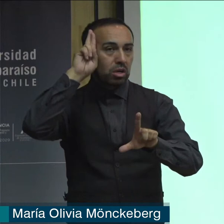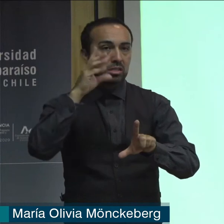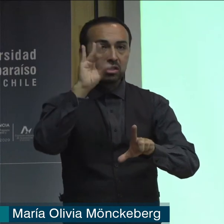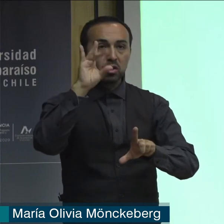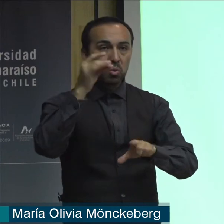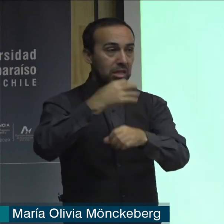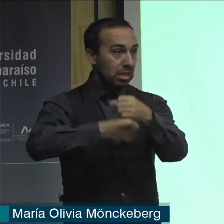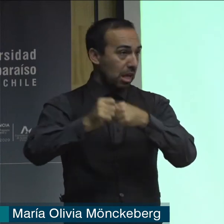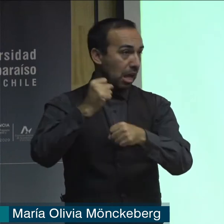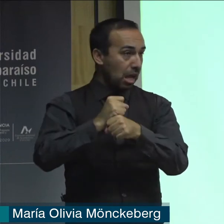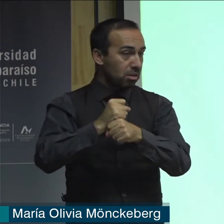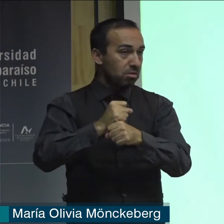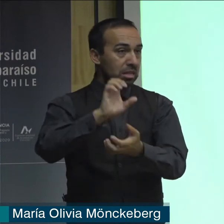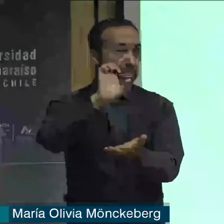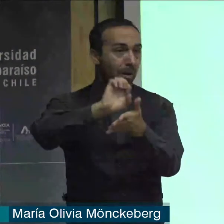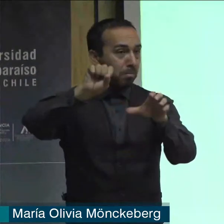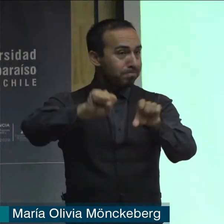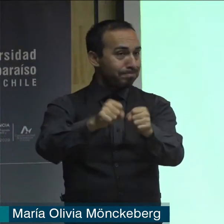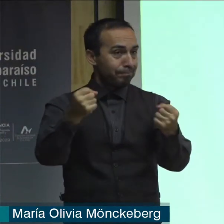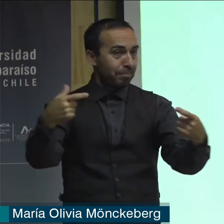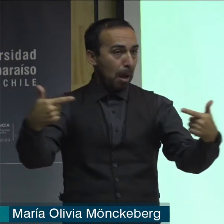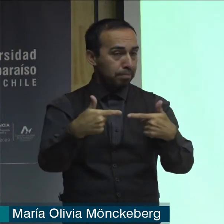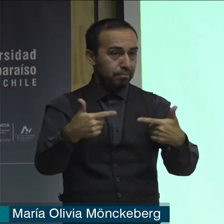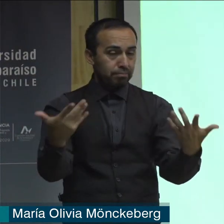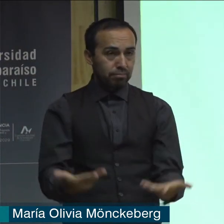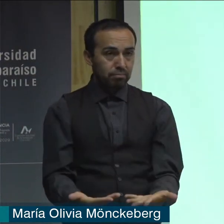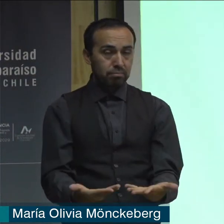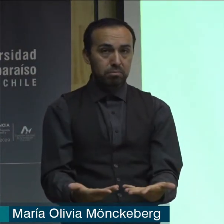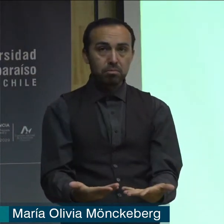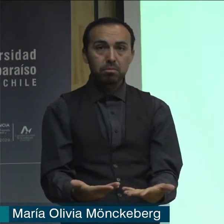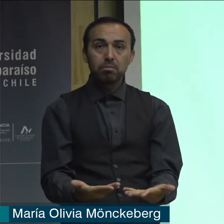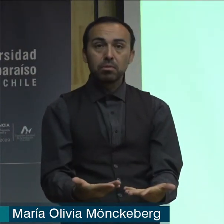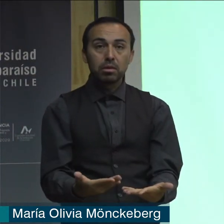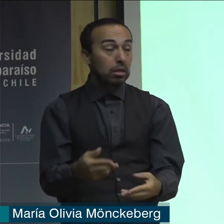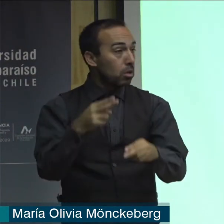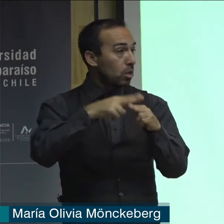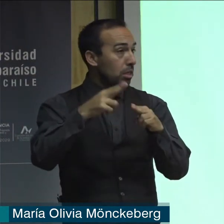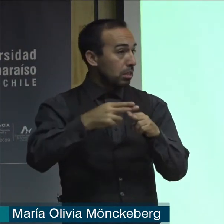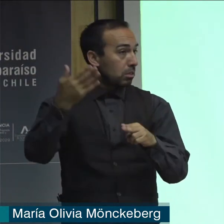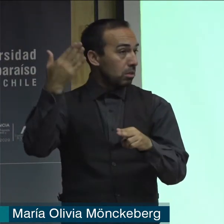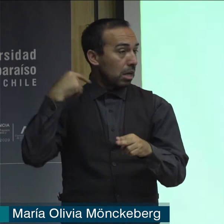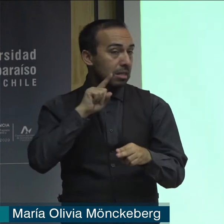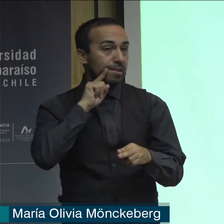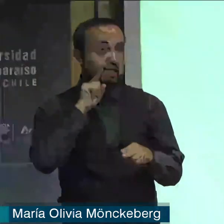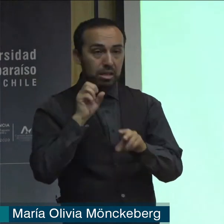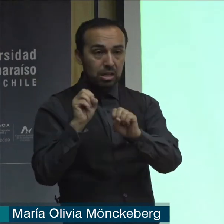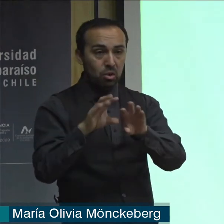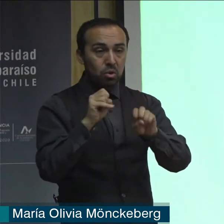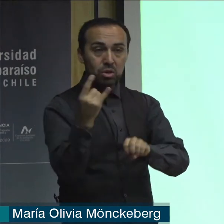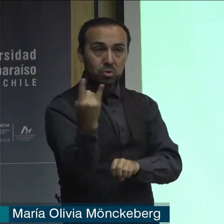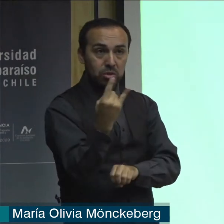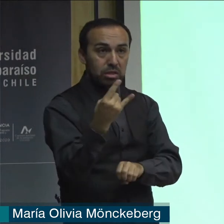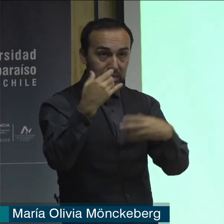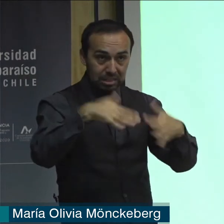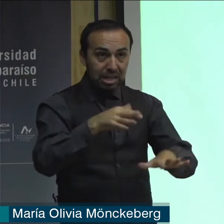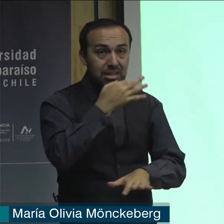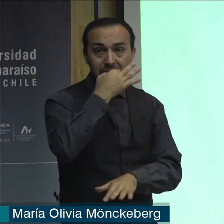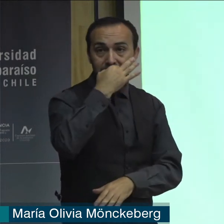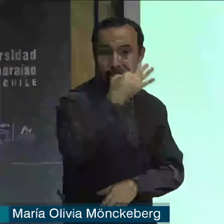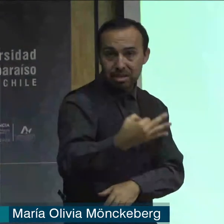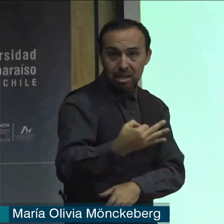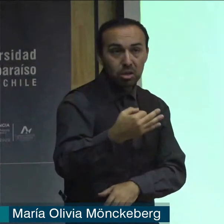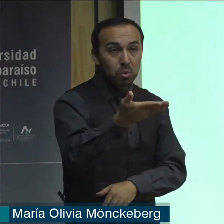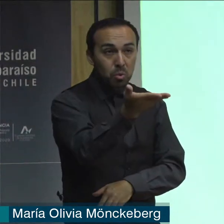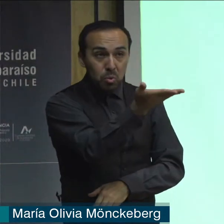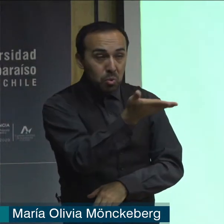lo ocurrió en educación y en educación superior ya les decía obviamente y ustedes lo saben es parte